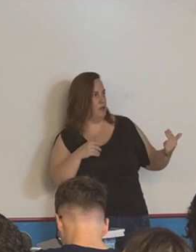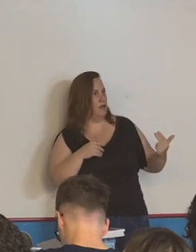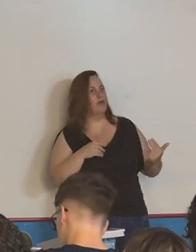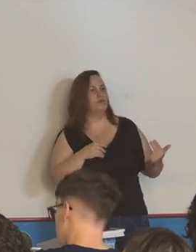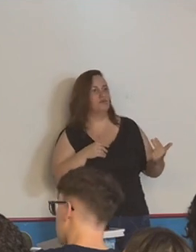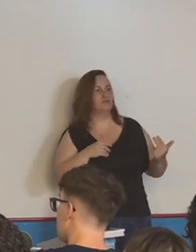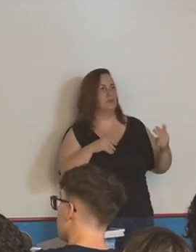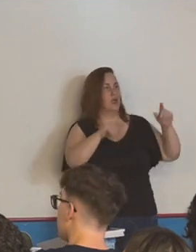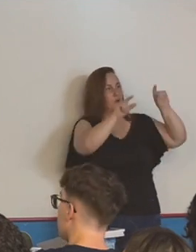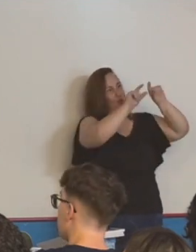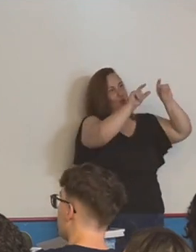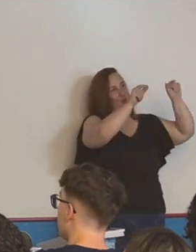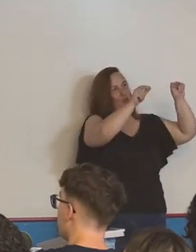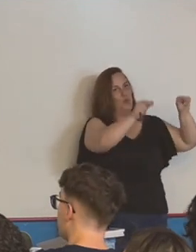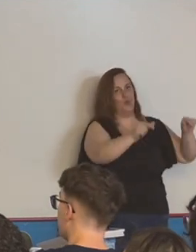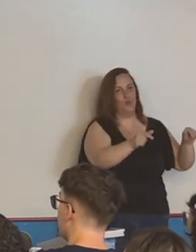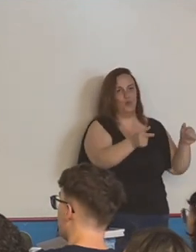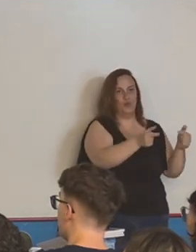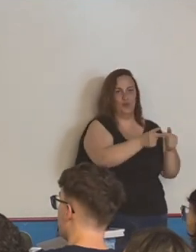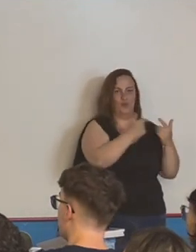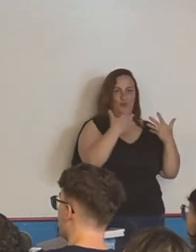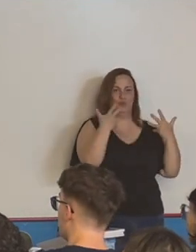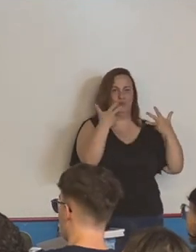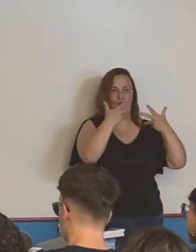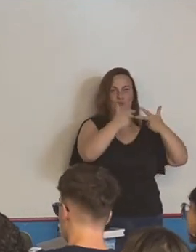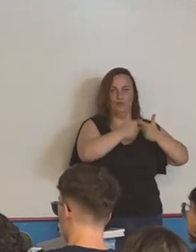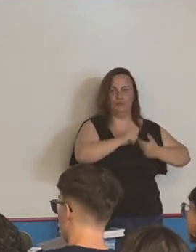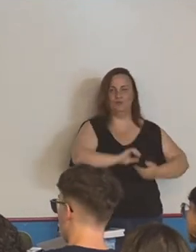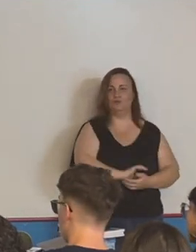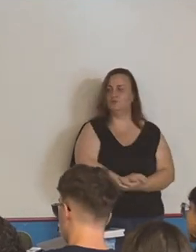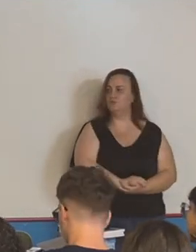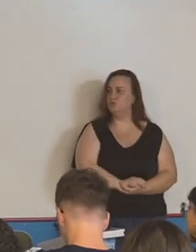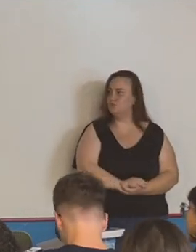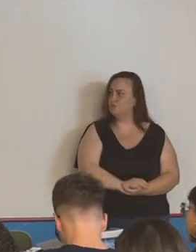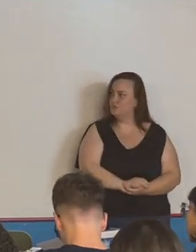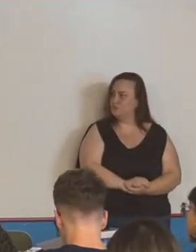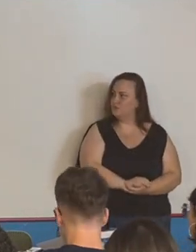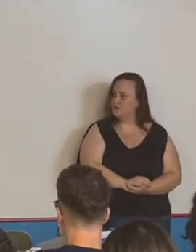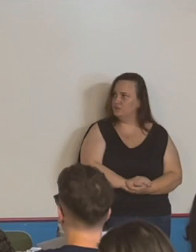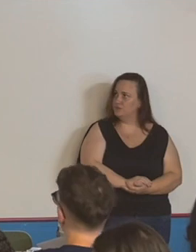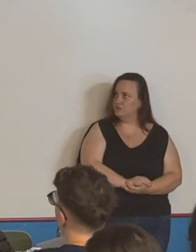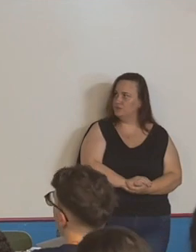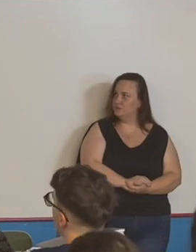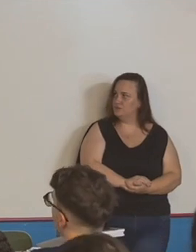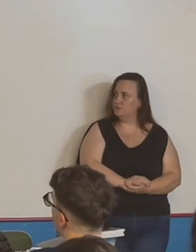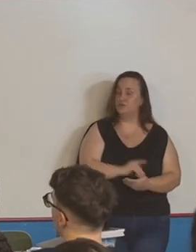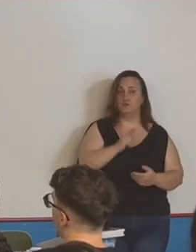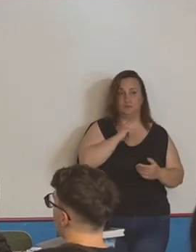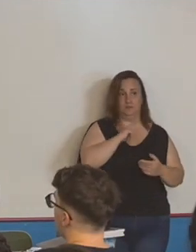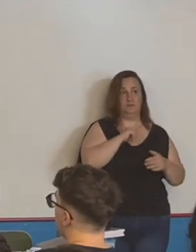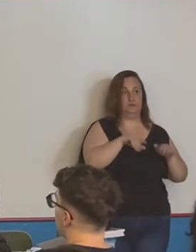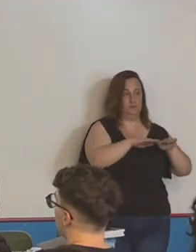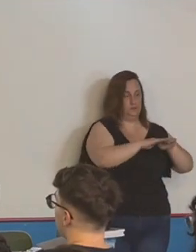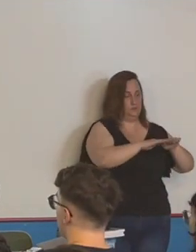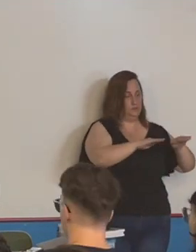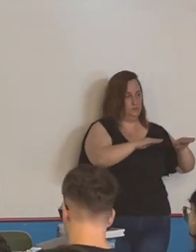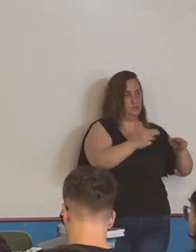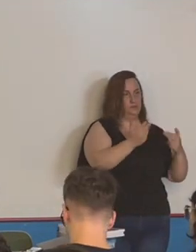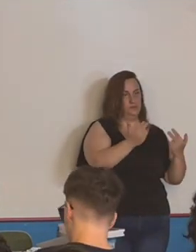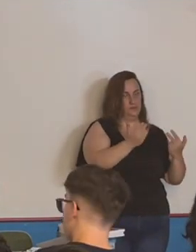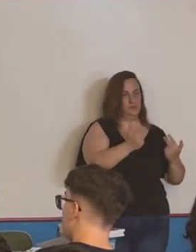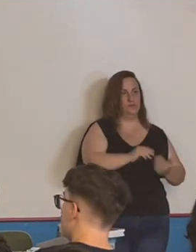essas molduras todas ornamentadas, né, aqui no separador também.